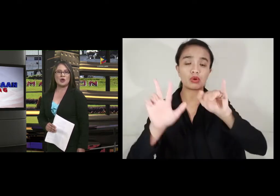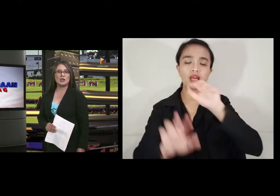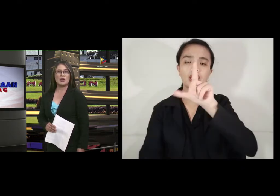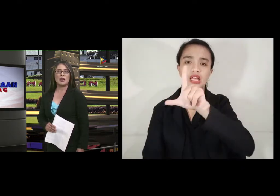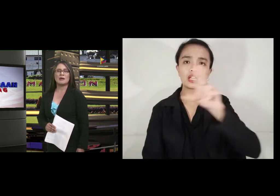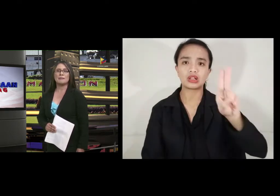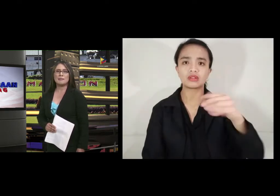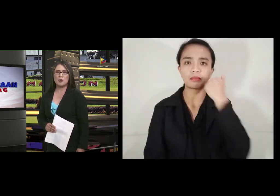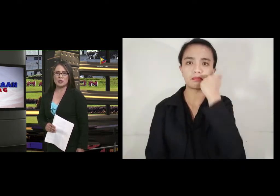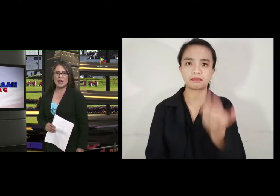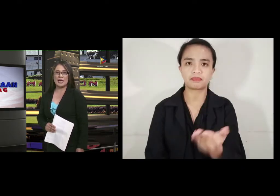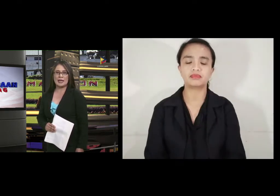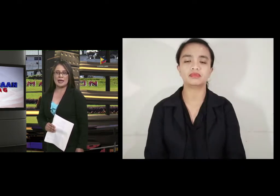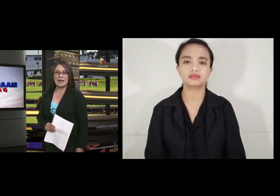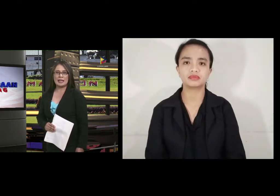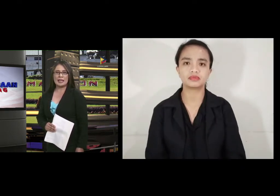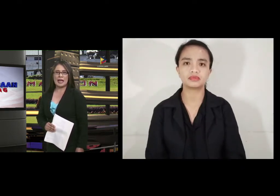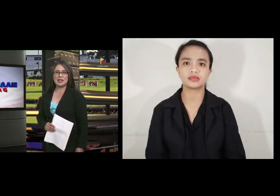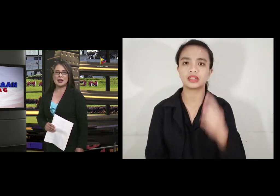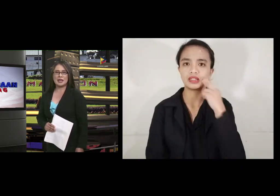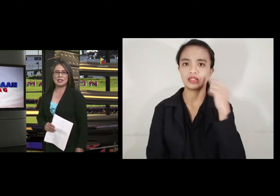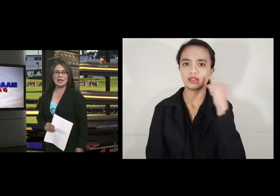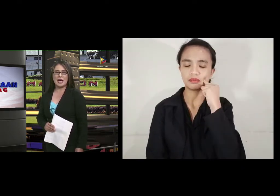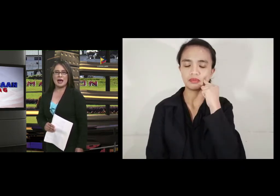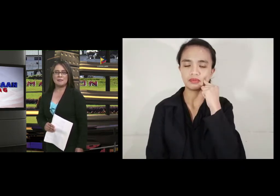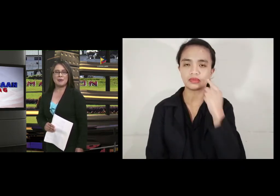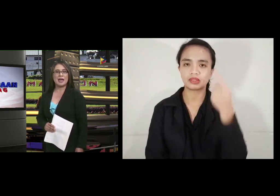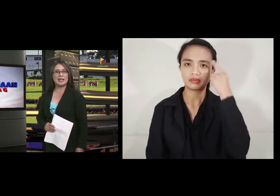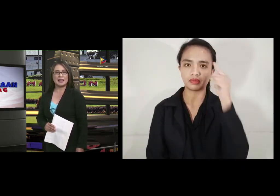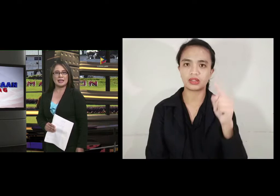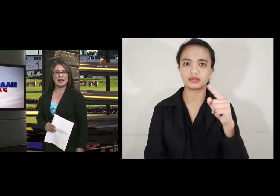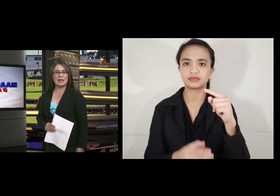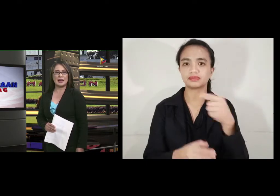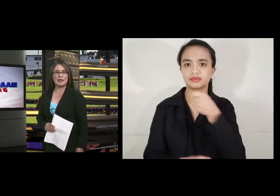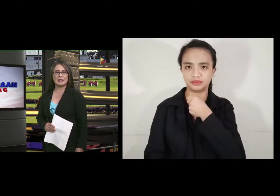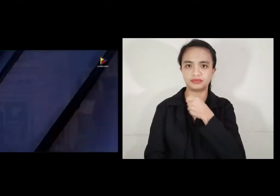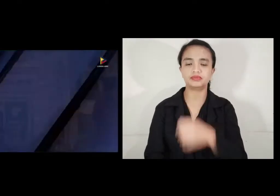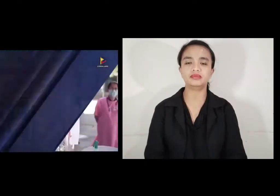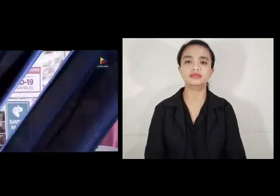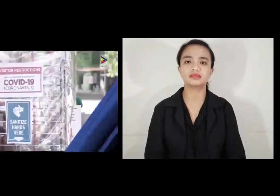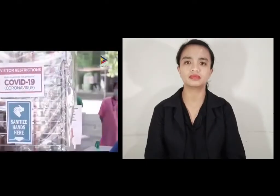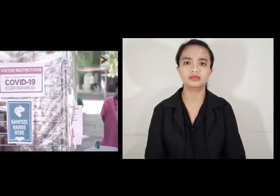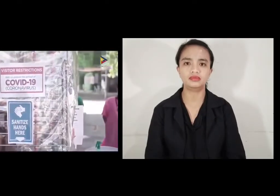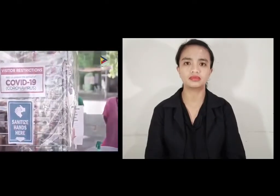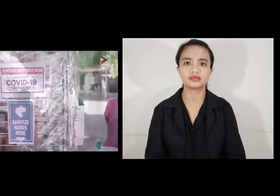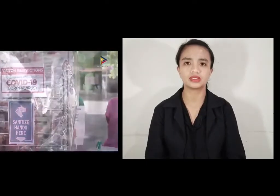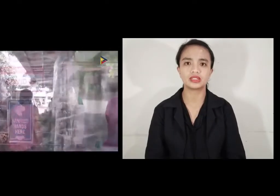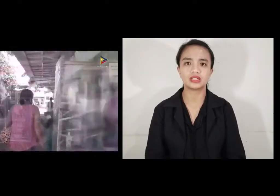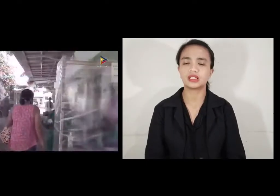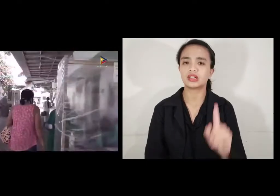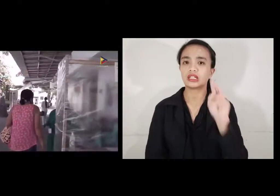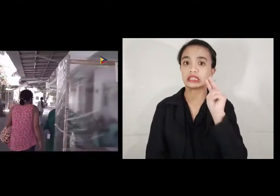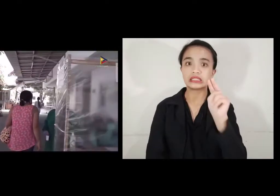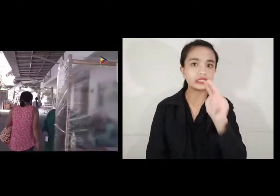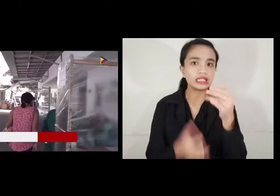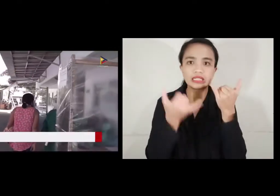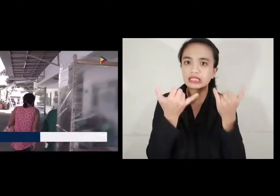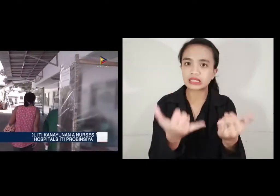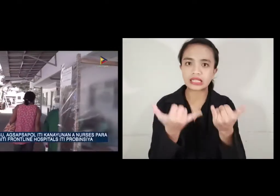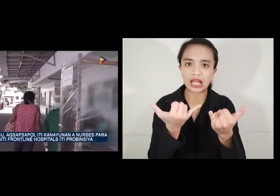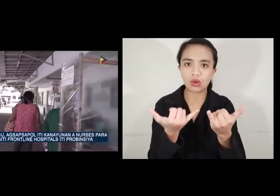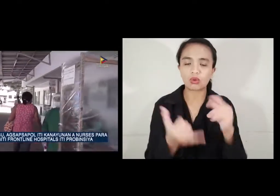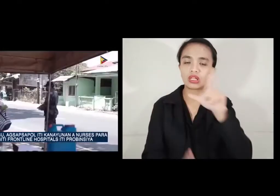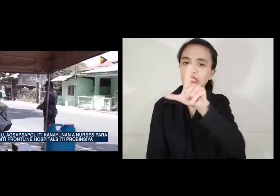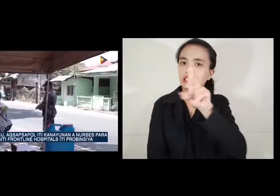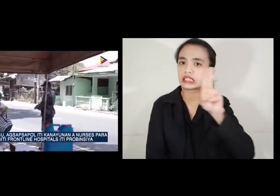La Union, pimusay. Ni Rachel Garcia para iti detalye. Agkas kasapulan ita ti La